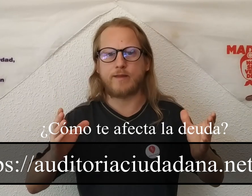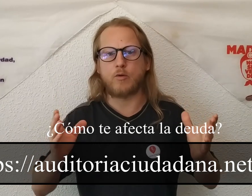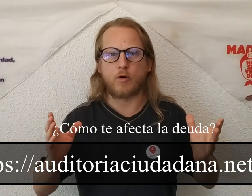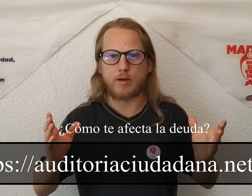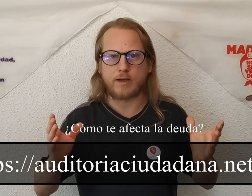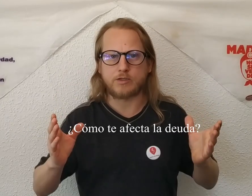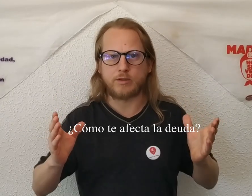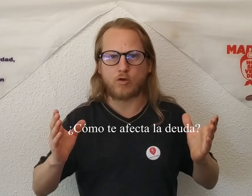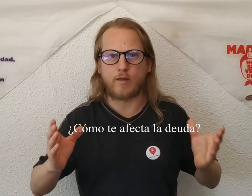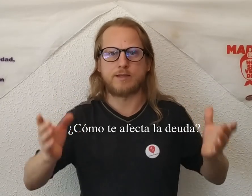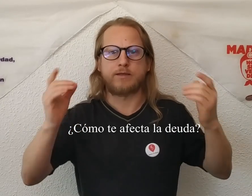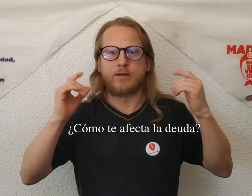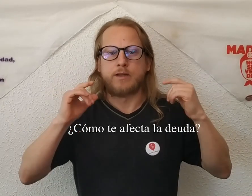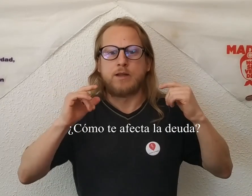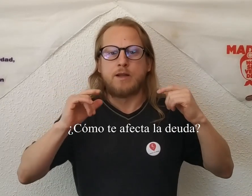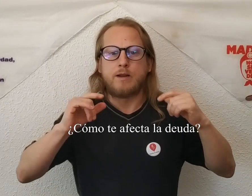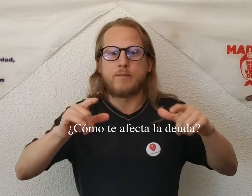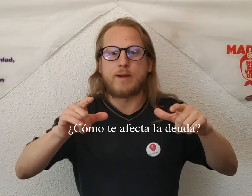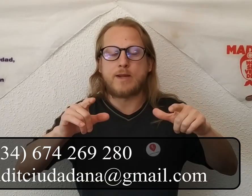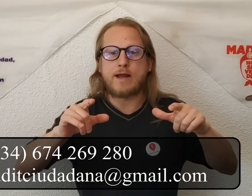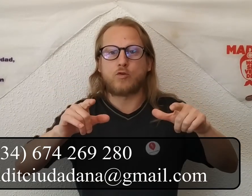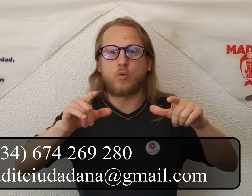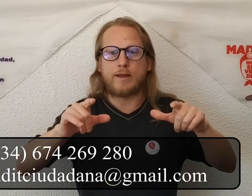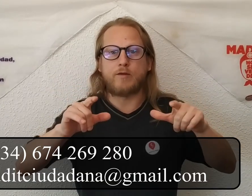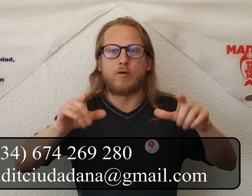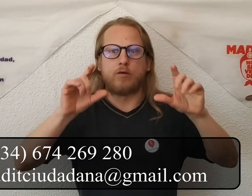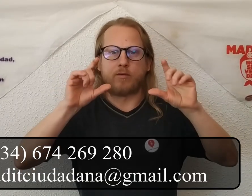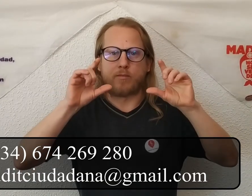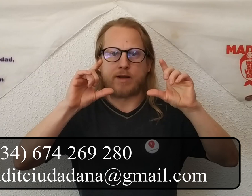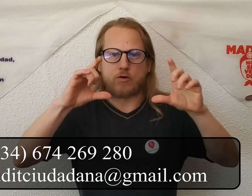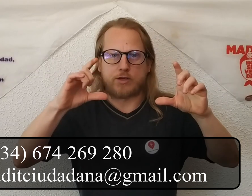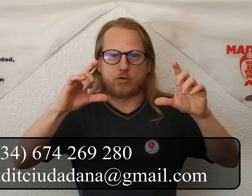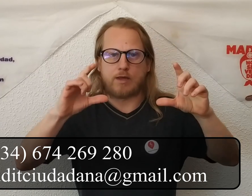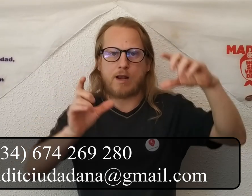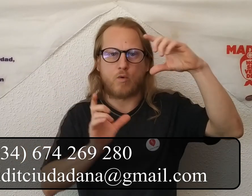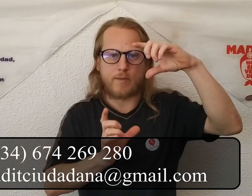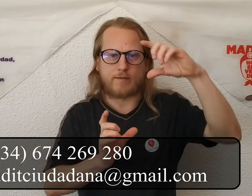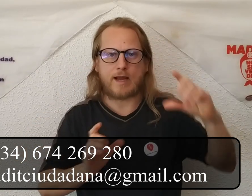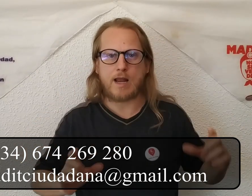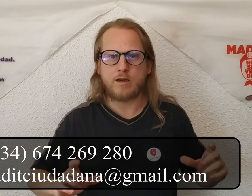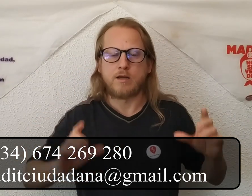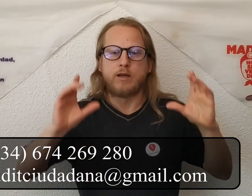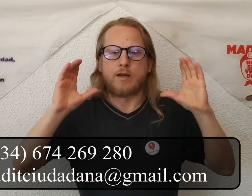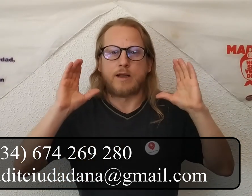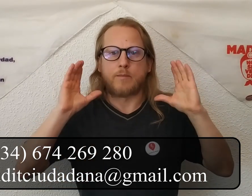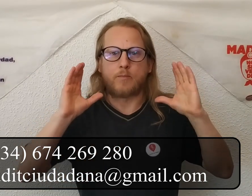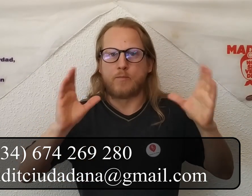los problemas que son de todas. Envíanos tu vídeo en horizontal o en vertical,